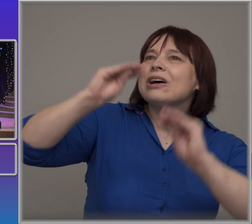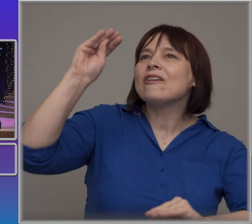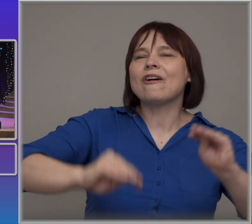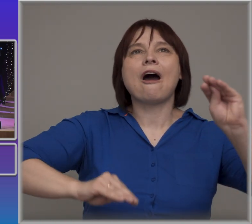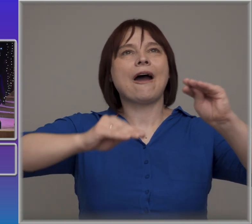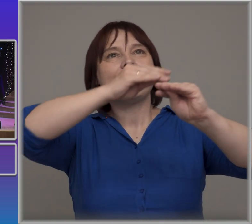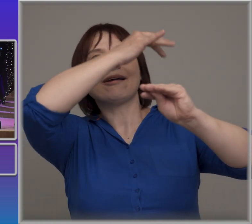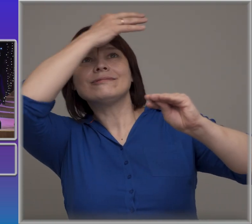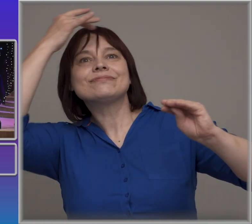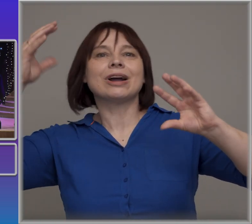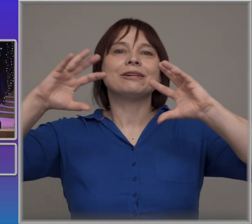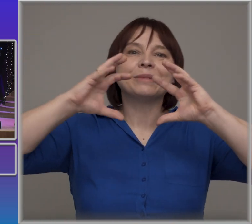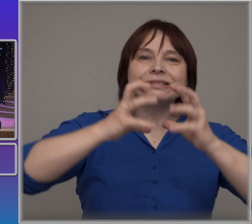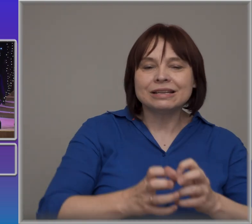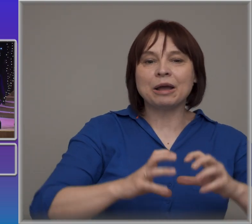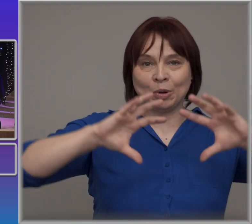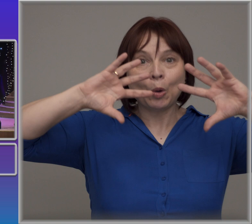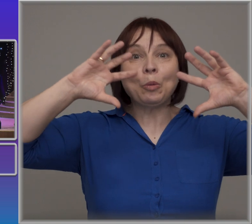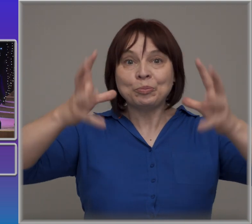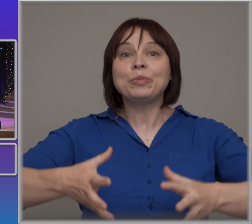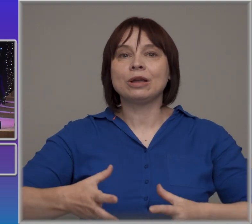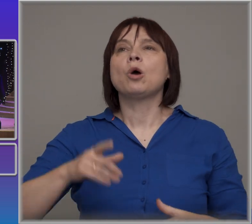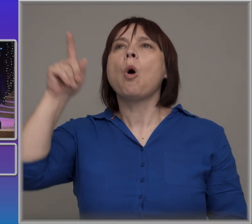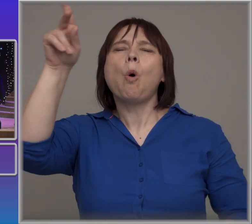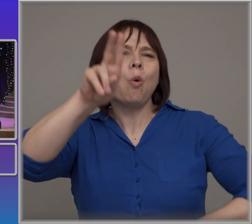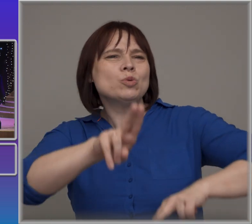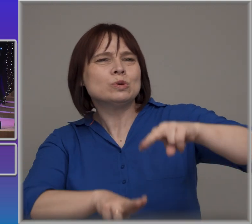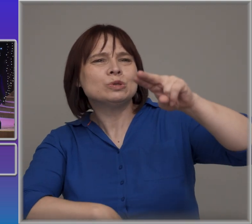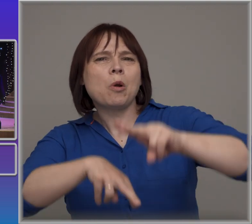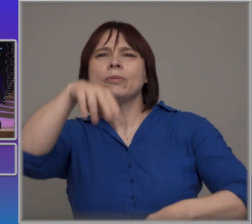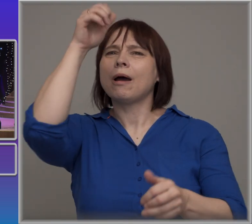а операторов мы попросим поставить второй слайд.